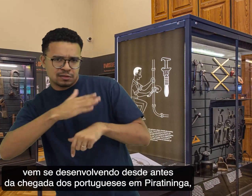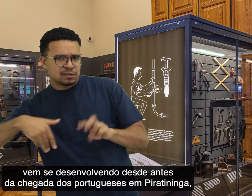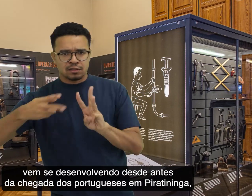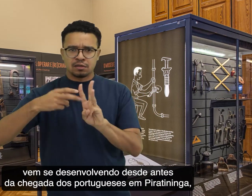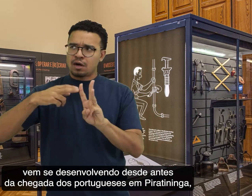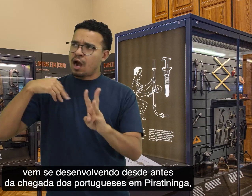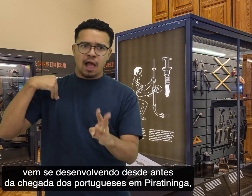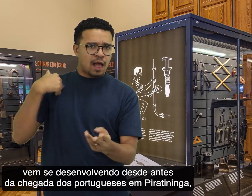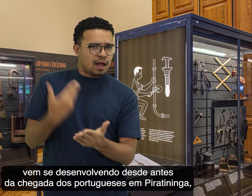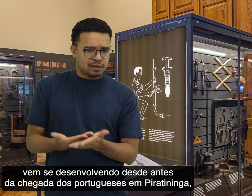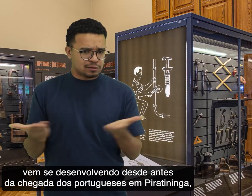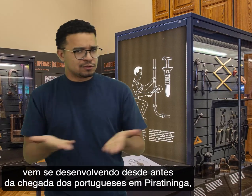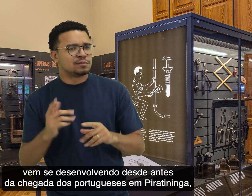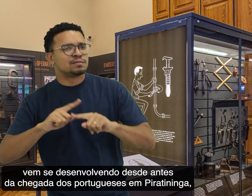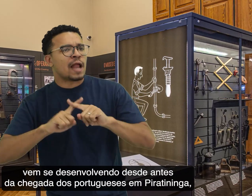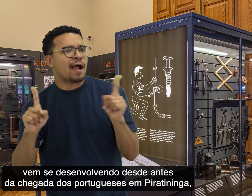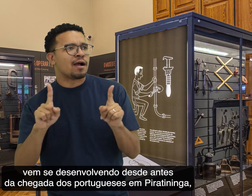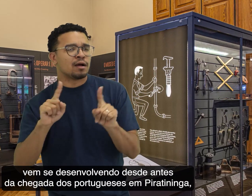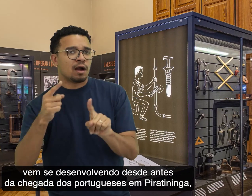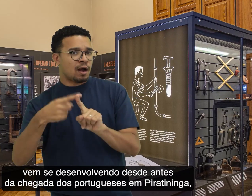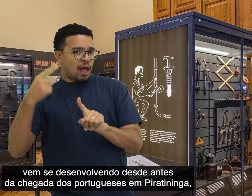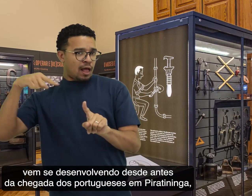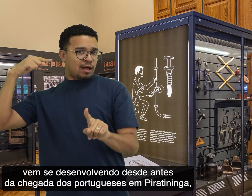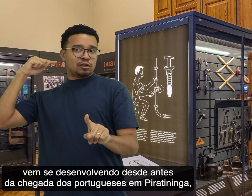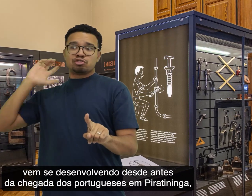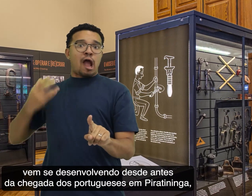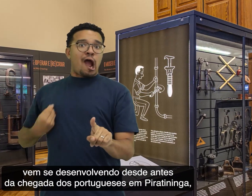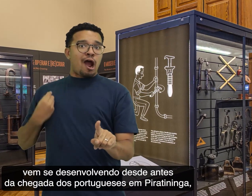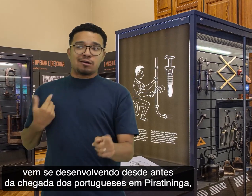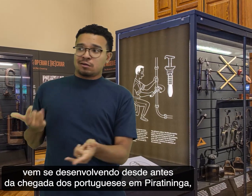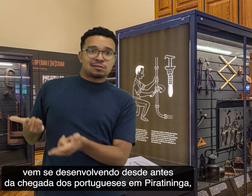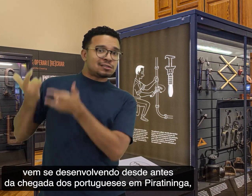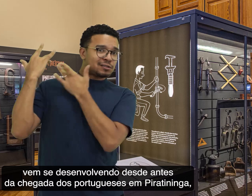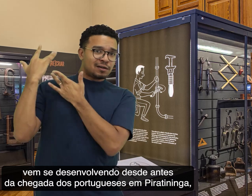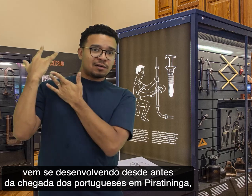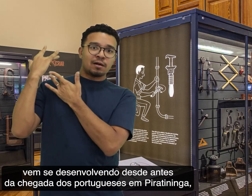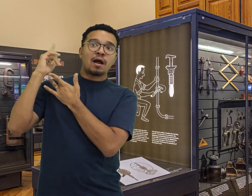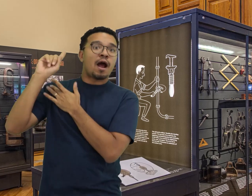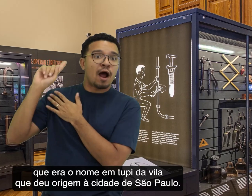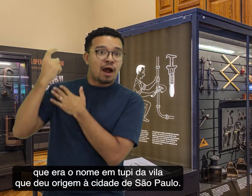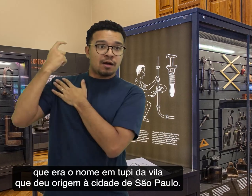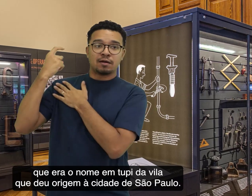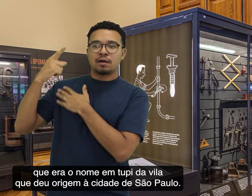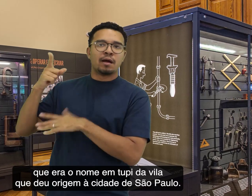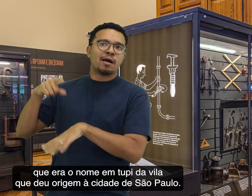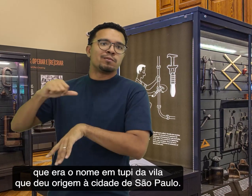dos indígenas vem se desenvolvendo desde antes da chegada dos portugueses em